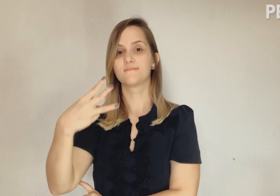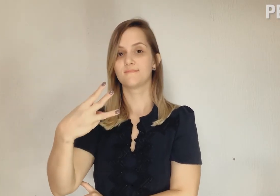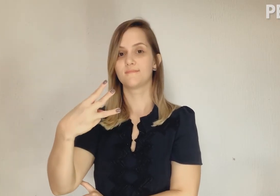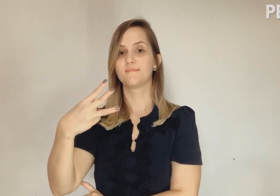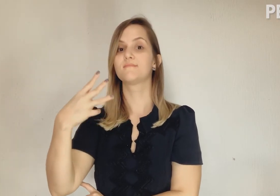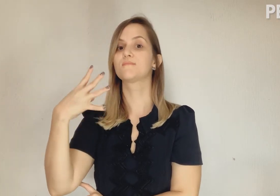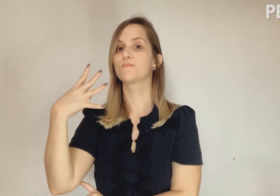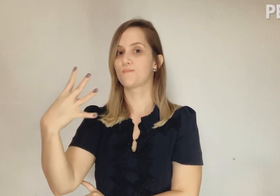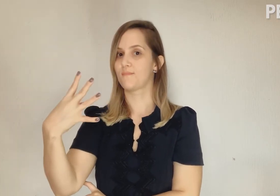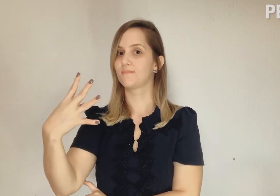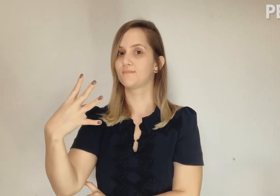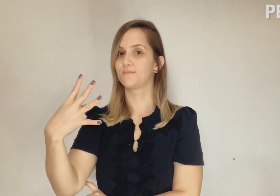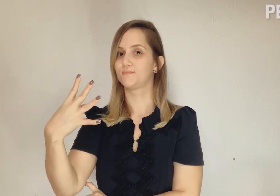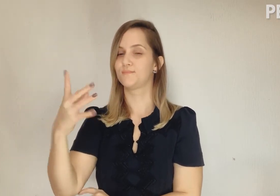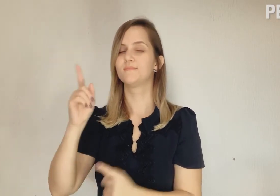2, 3 e 4.